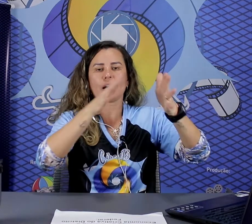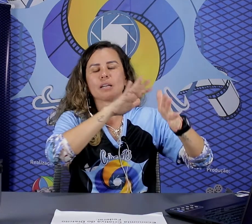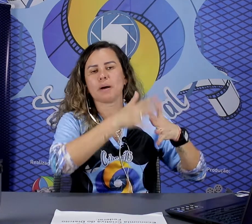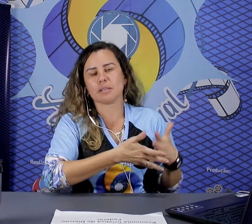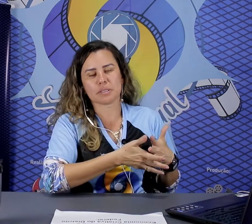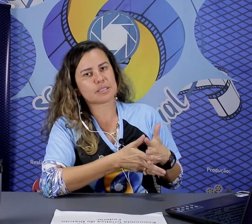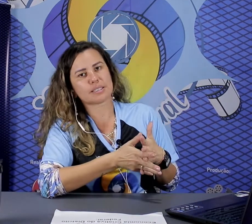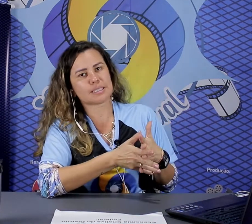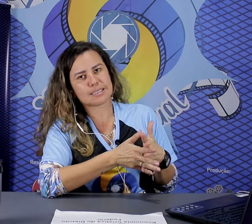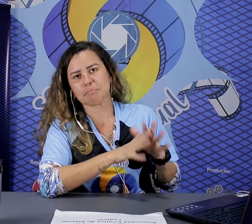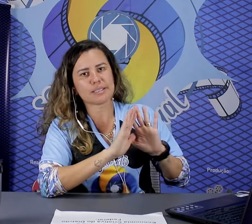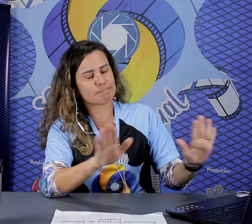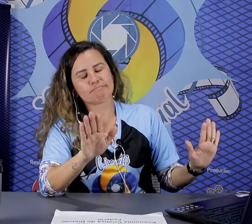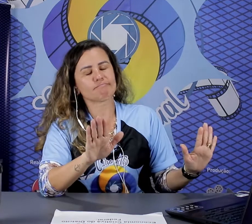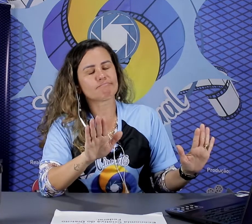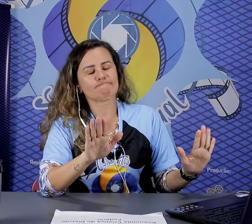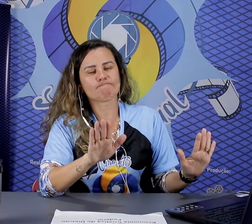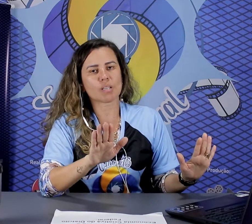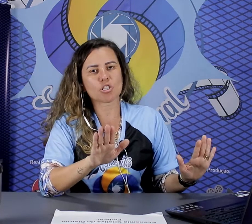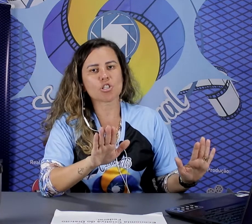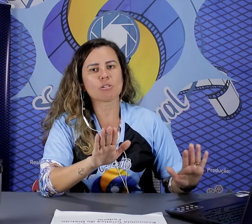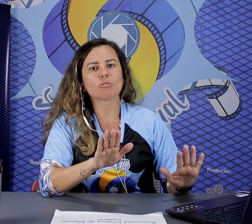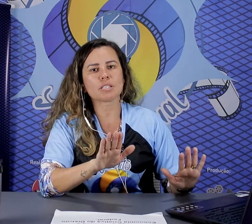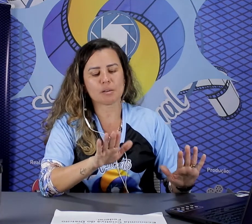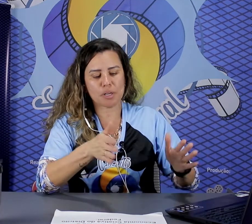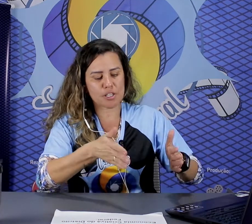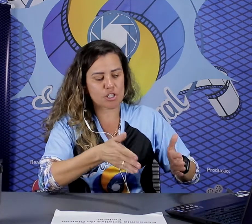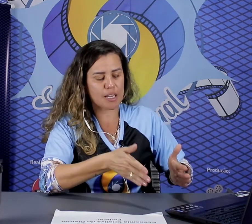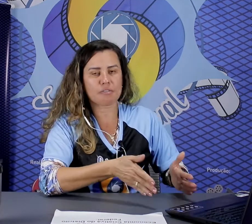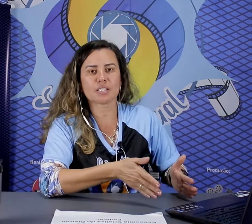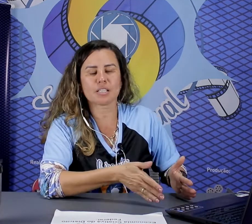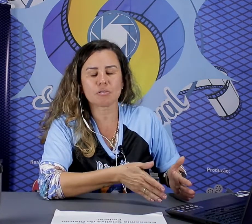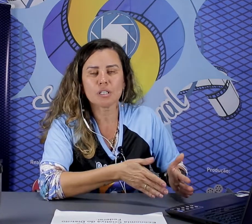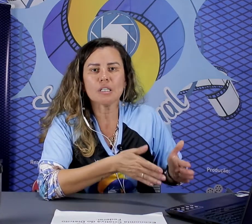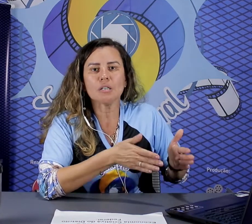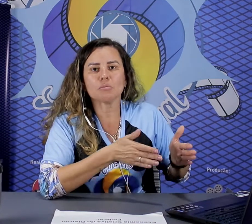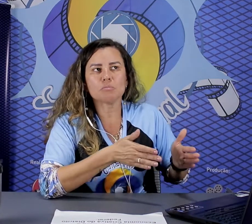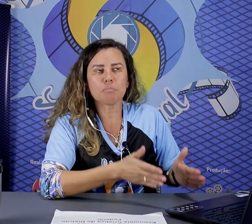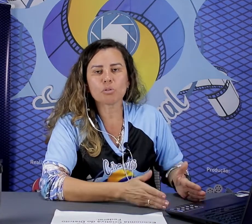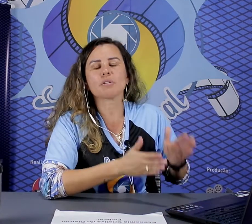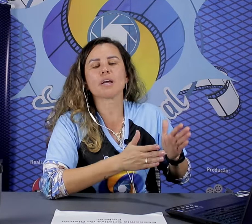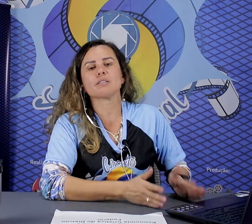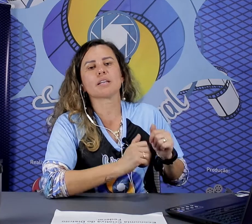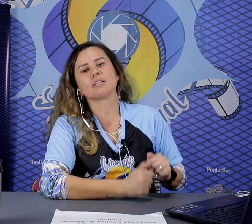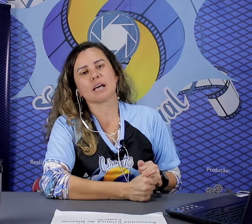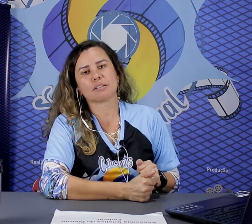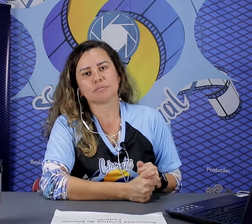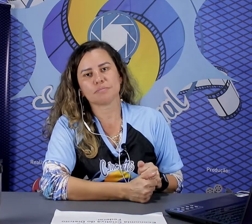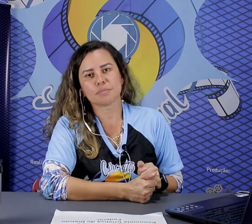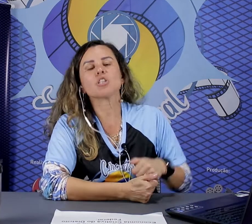para Libras. Também a gente não consegue, porque a gente estaria fazendo um português sinalizado, que já